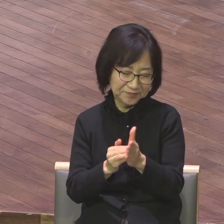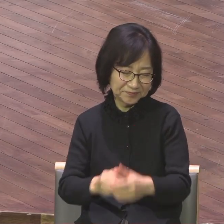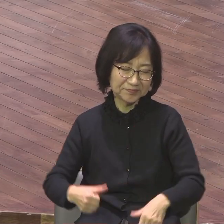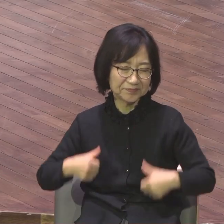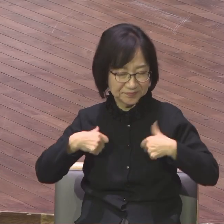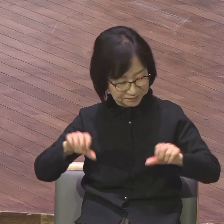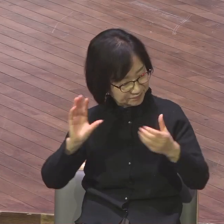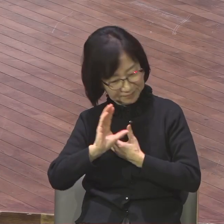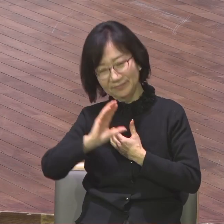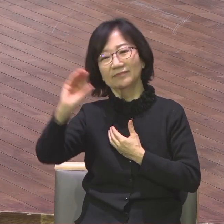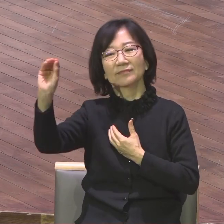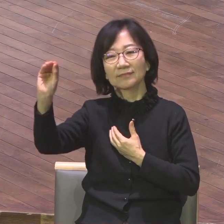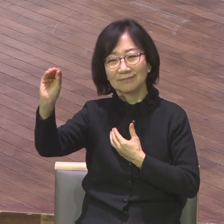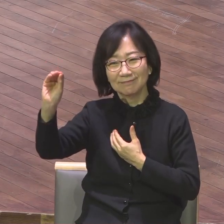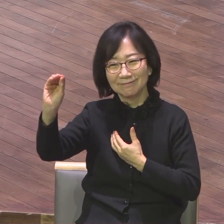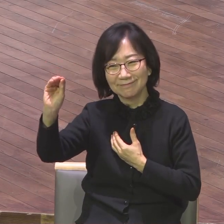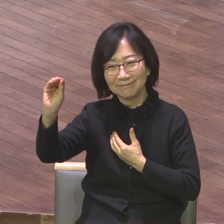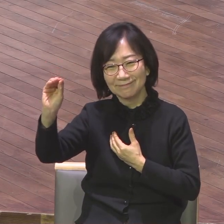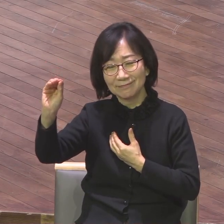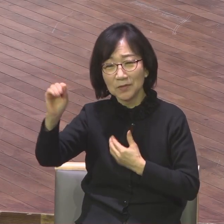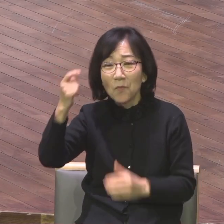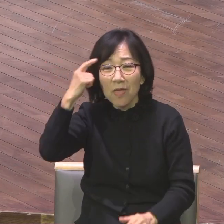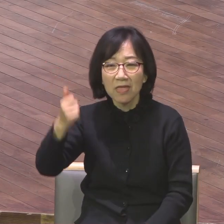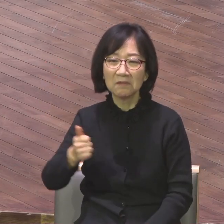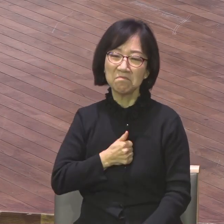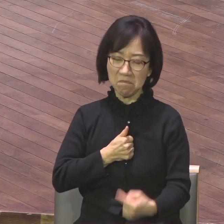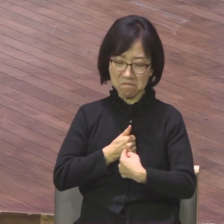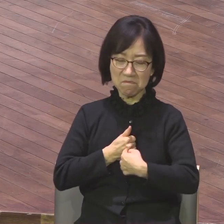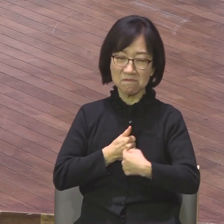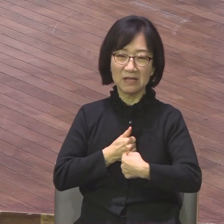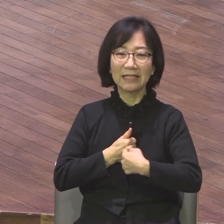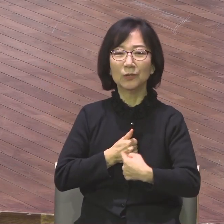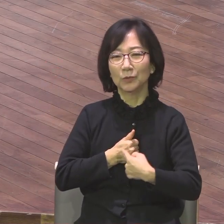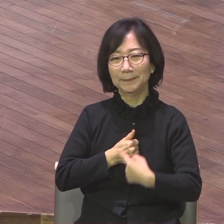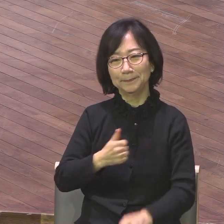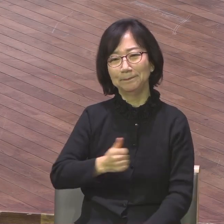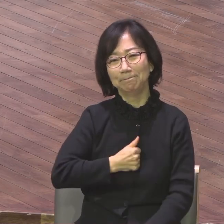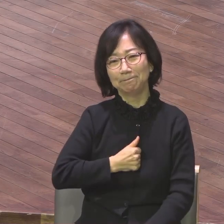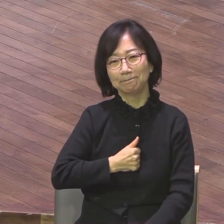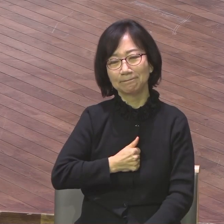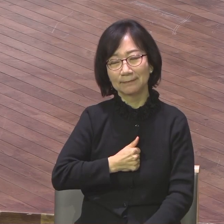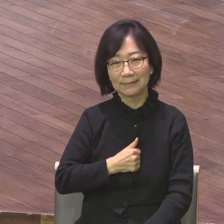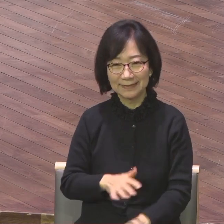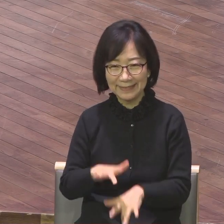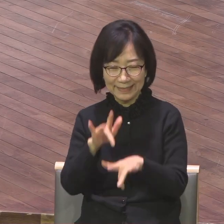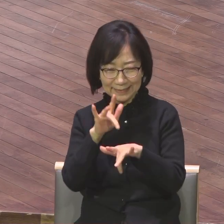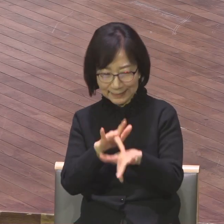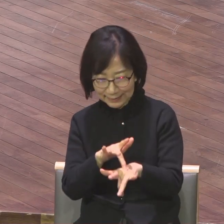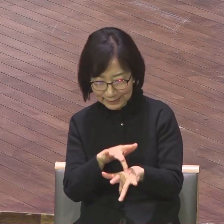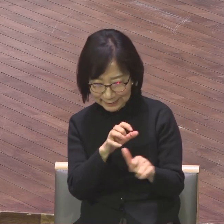시험 드는 거죠. 자존심 상했다는 거지요. 그 사탄에게 딱 걸려드는 거예요.